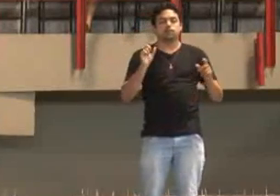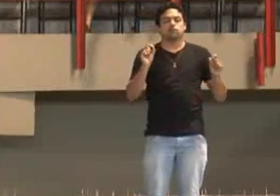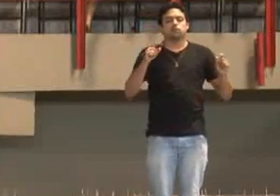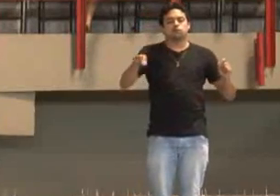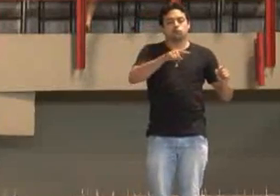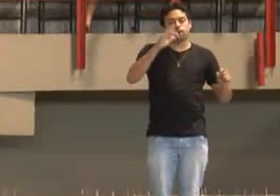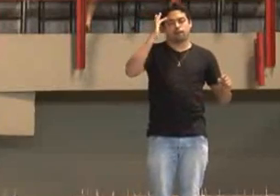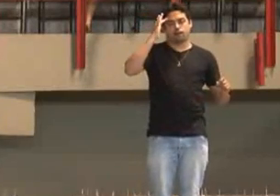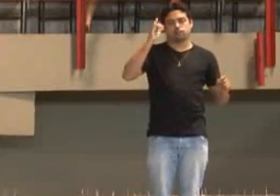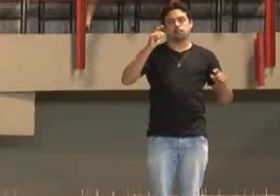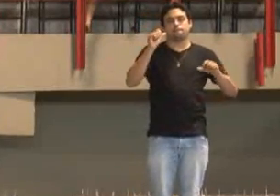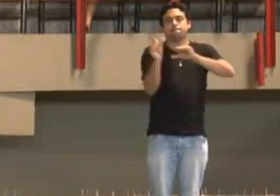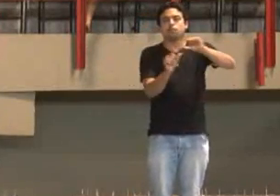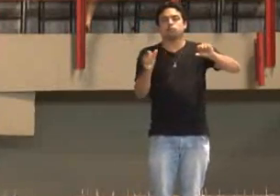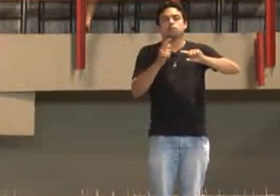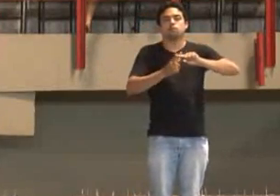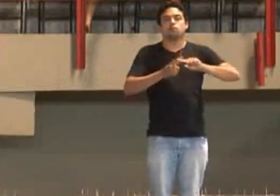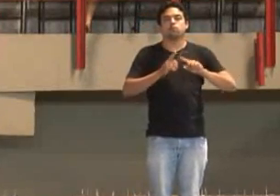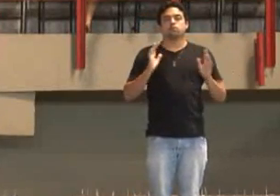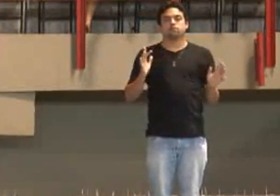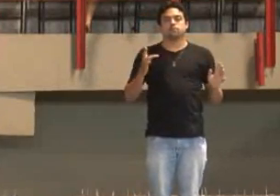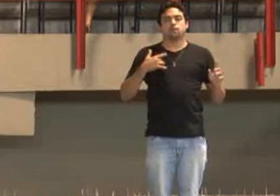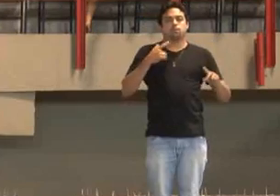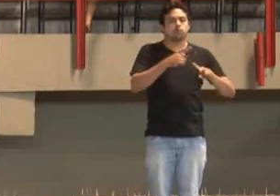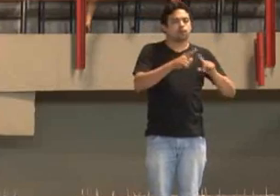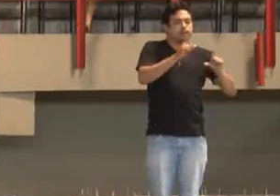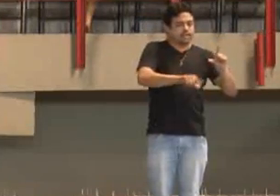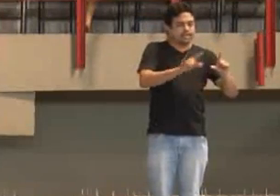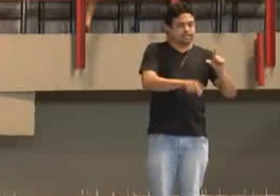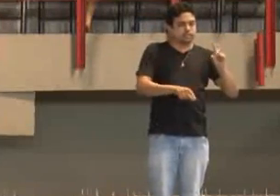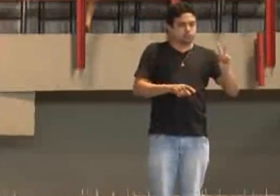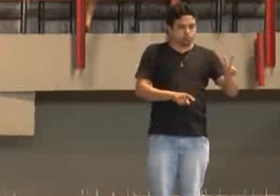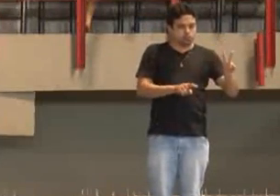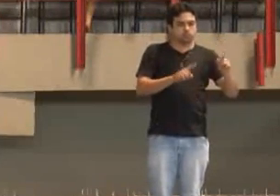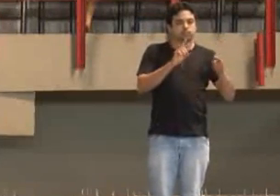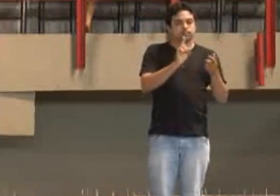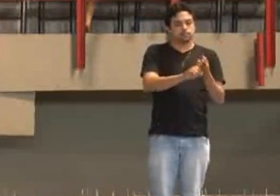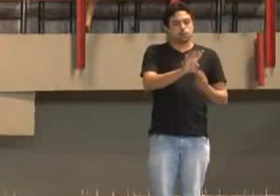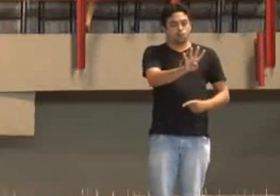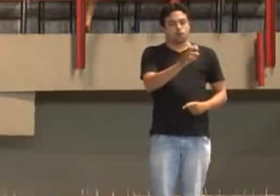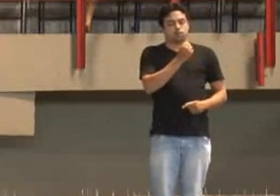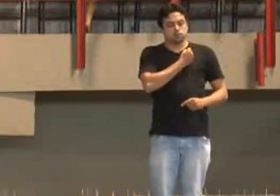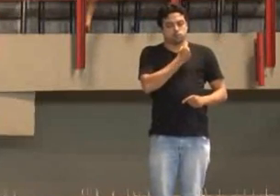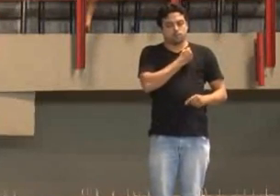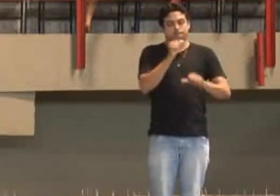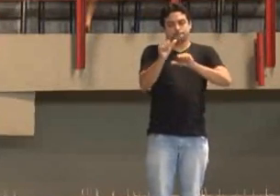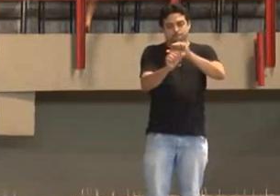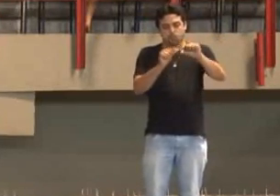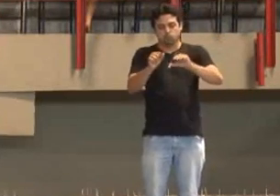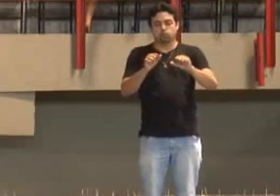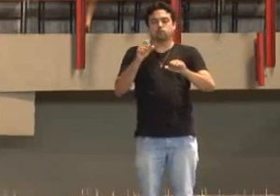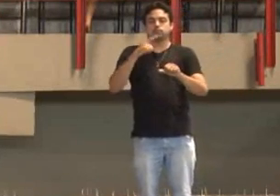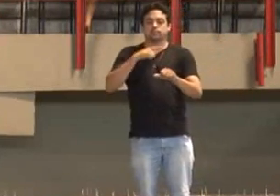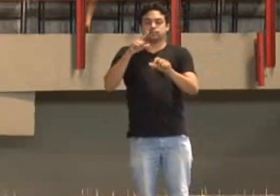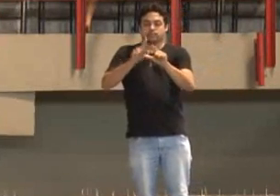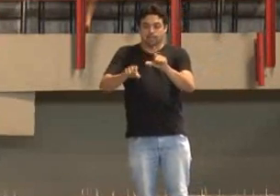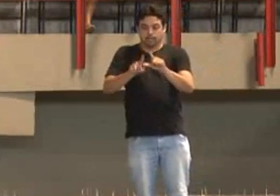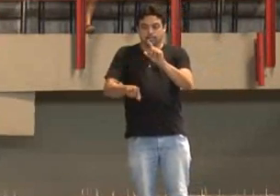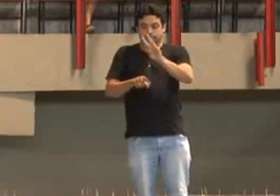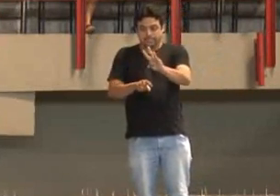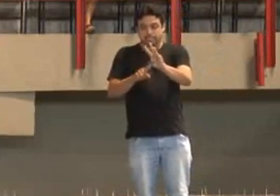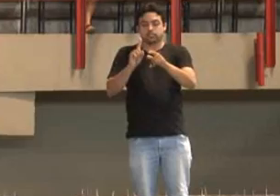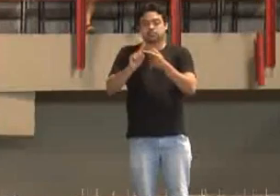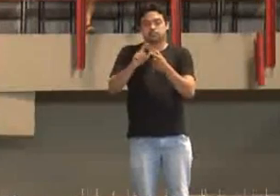vocês acham que isso aconteceu? Por que é que de 2 letras e 4 algarismos passou para ter 3 letras e